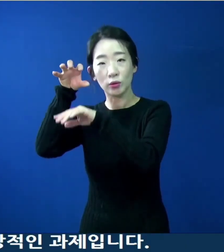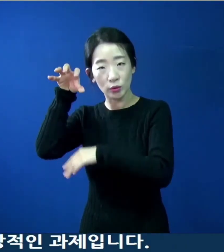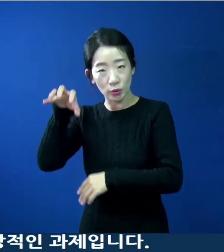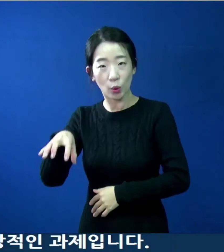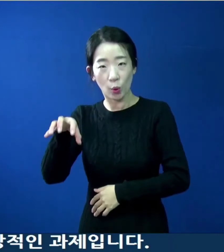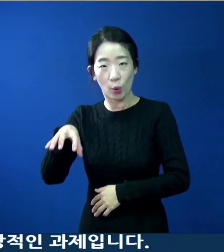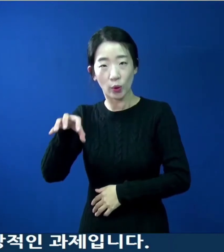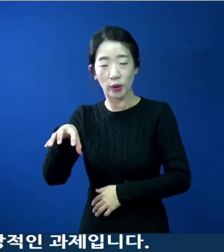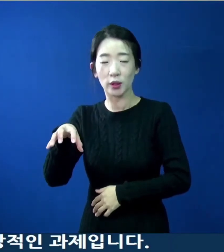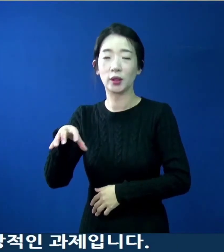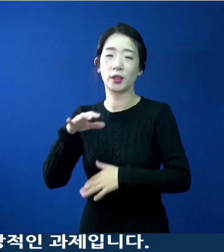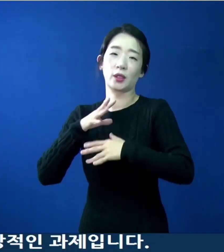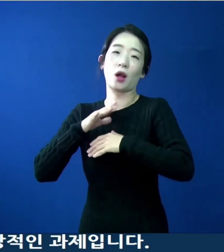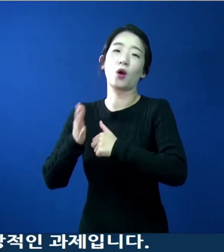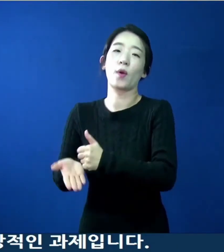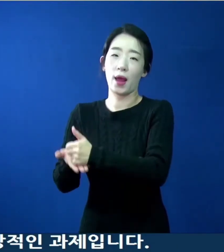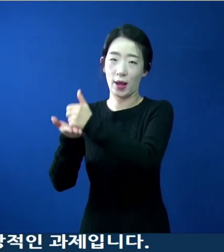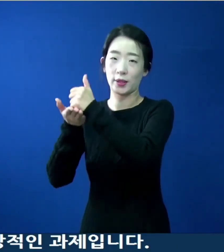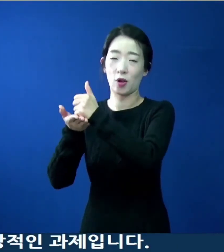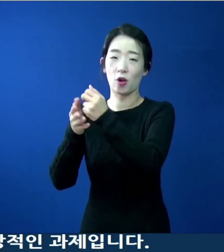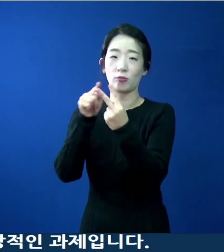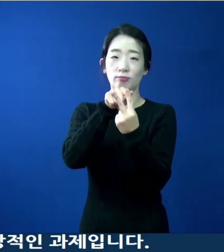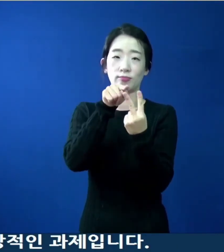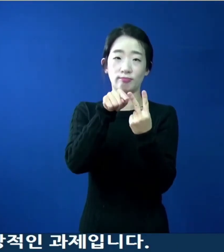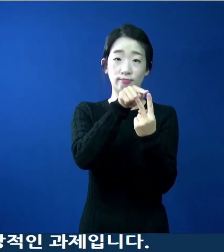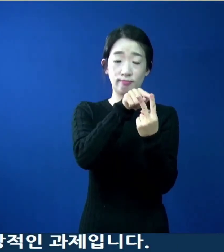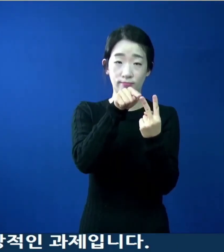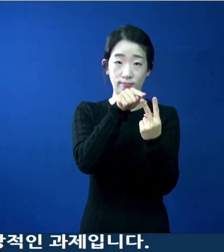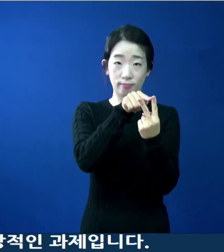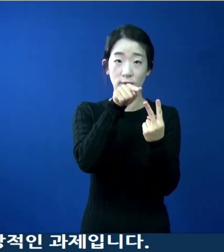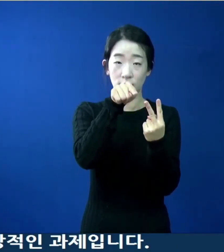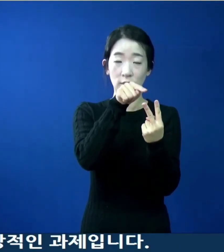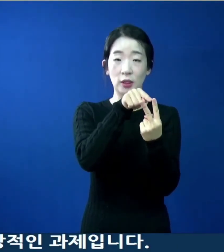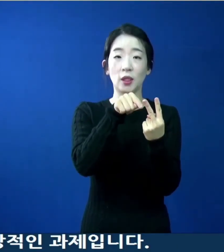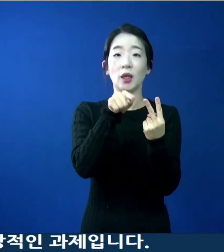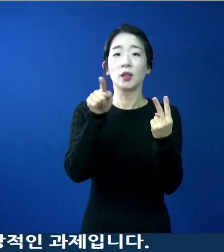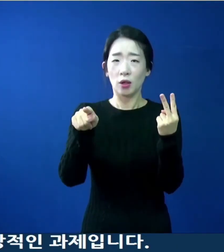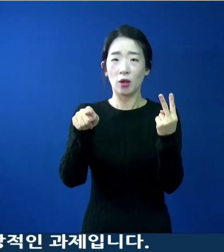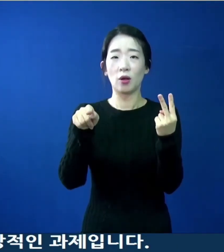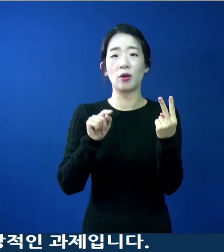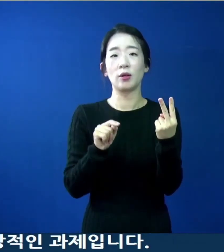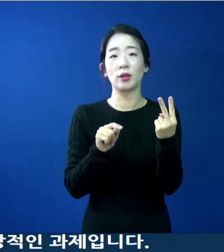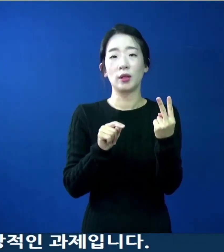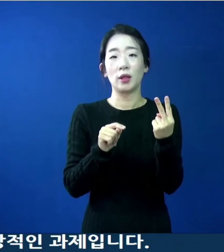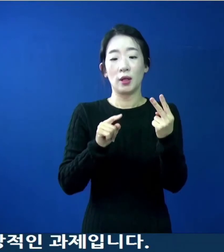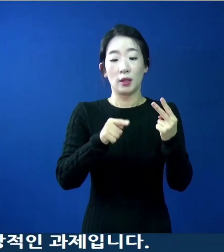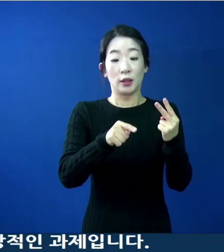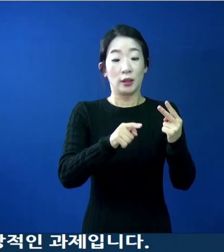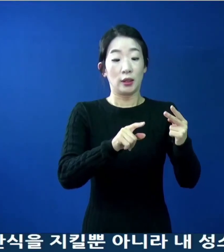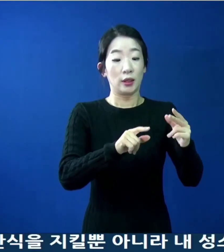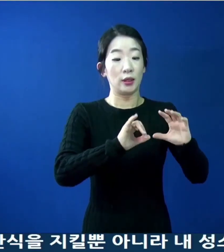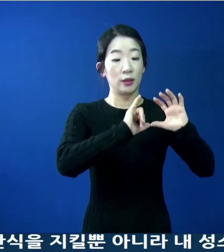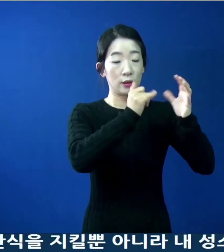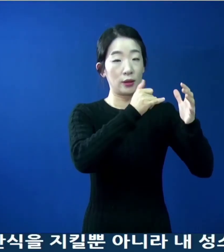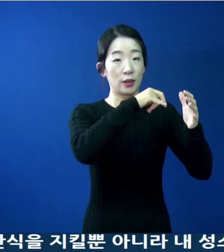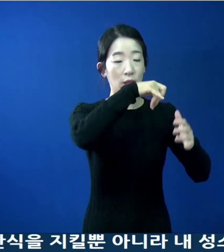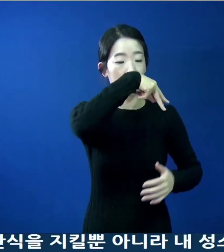지키며 경외하는 것은 당시 이스라엘 백성들이 세속주의 사회 속에